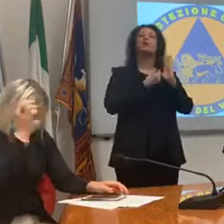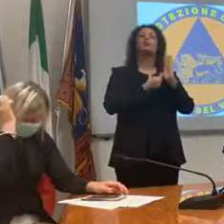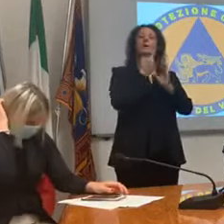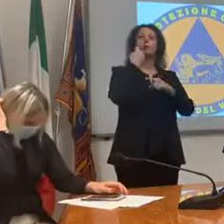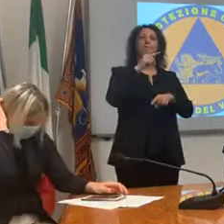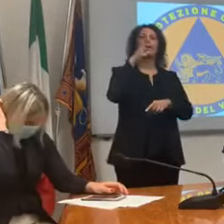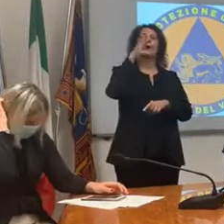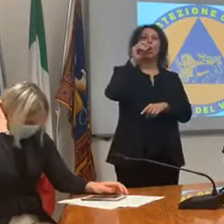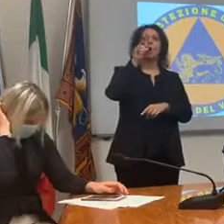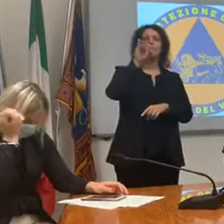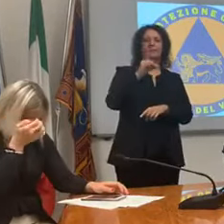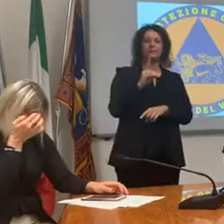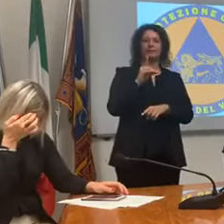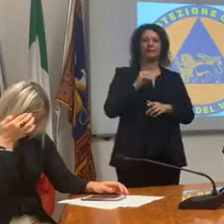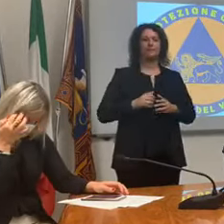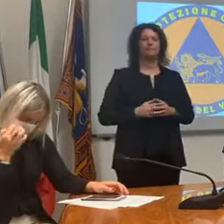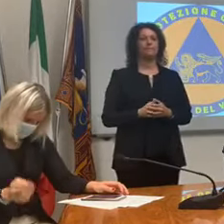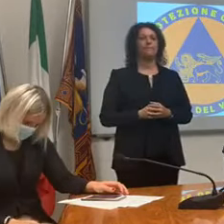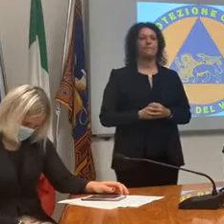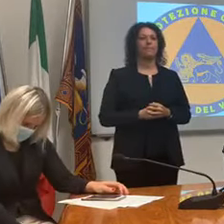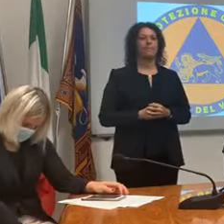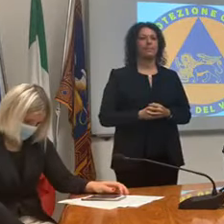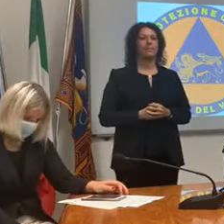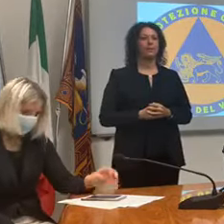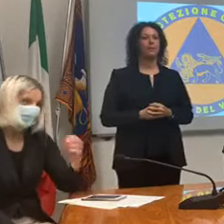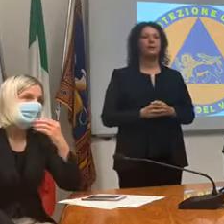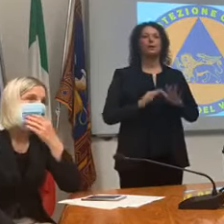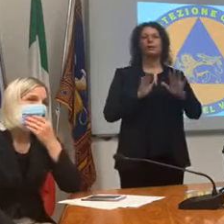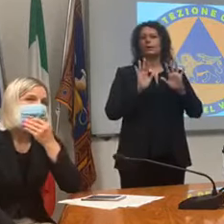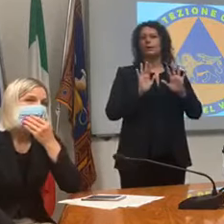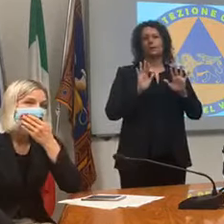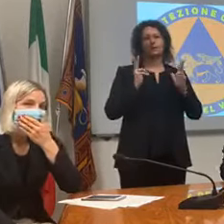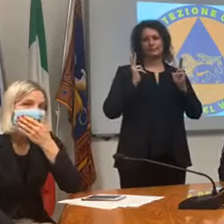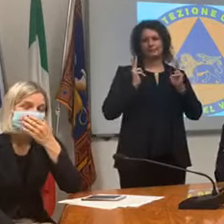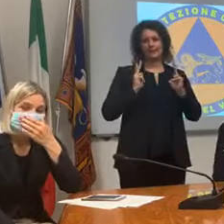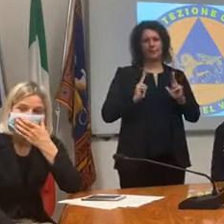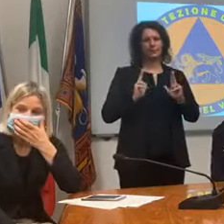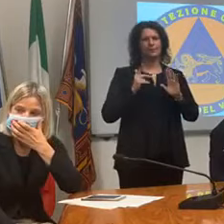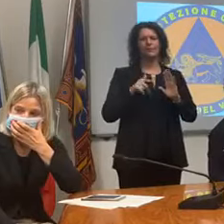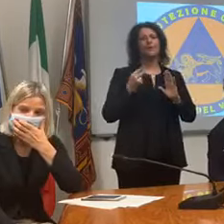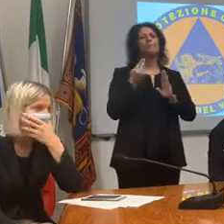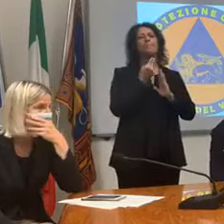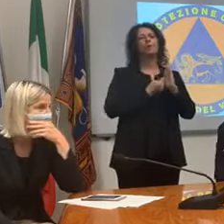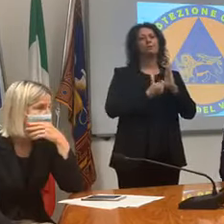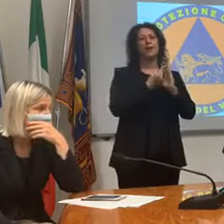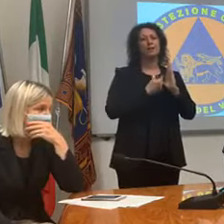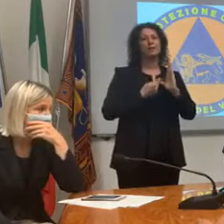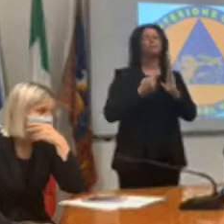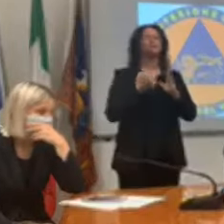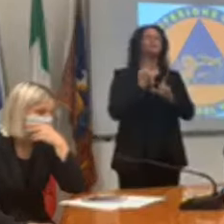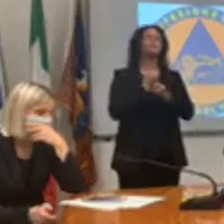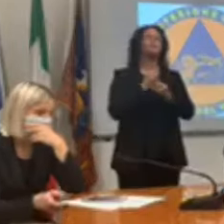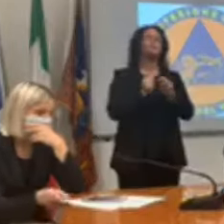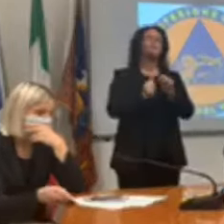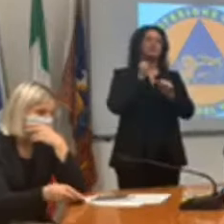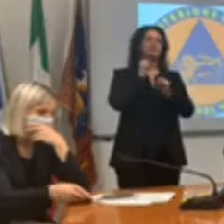lavorando. Non mettetevi ansia, non uscirà da nessuna parte, perché è una roba che fra l'altro deve essere